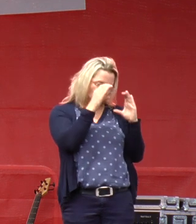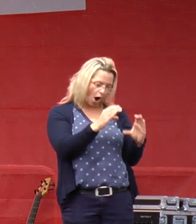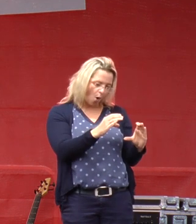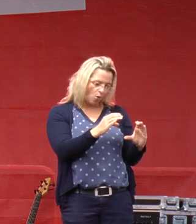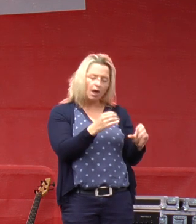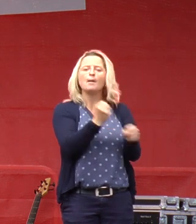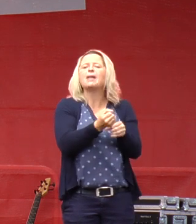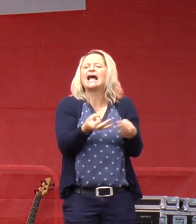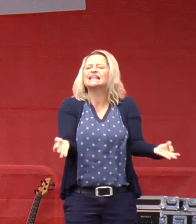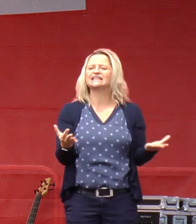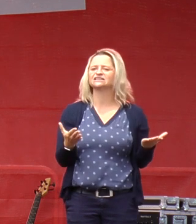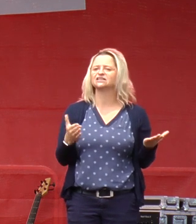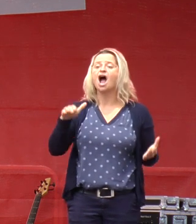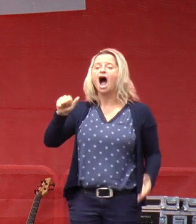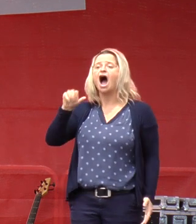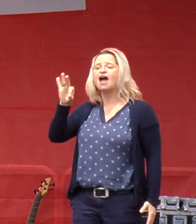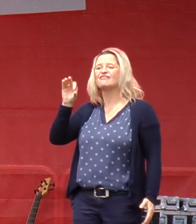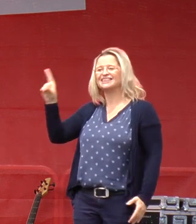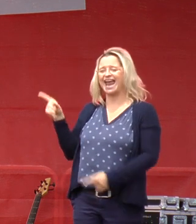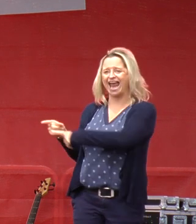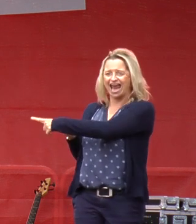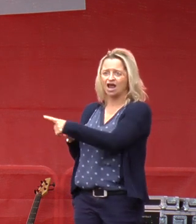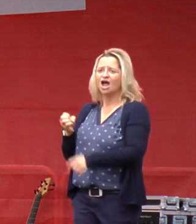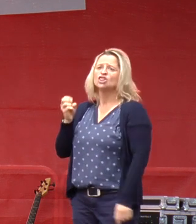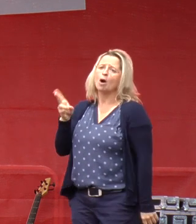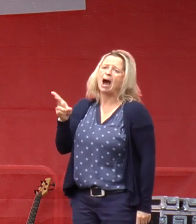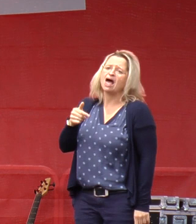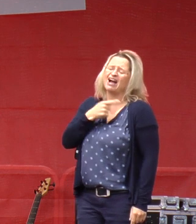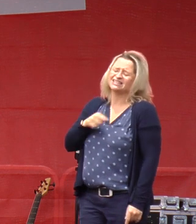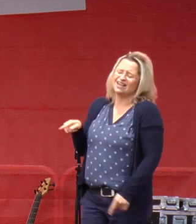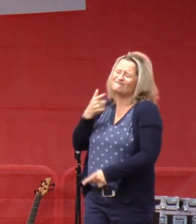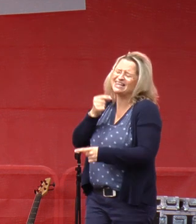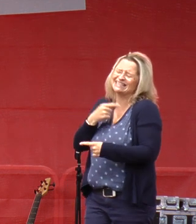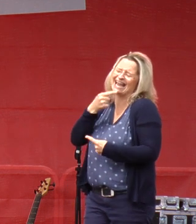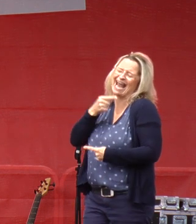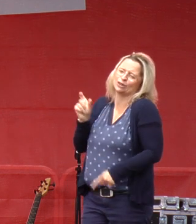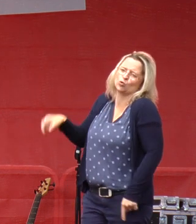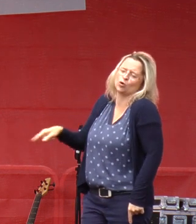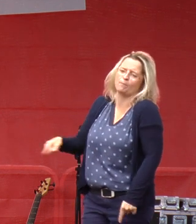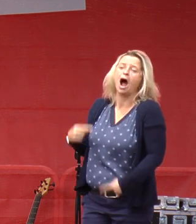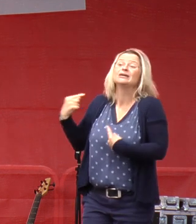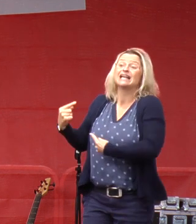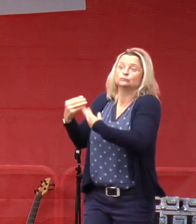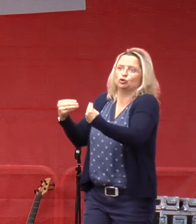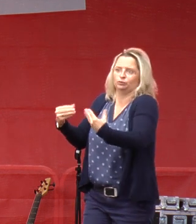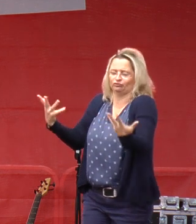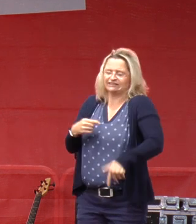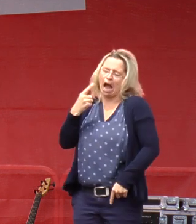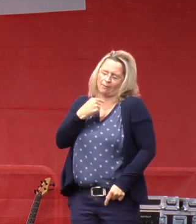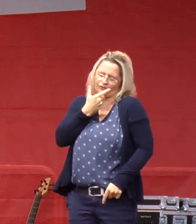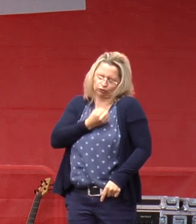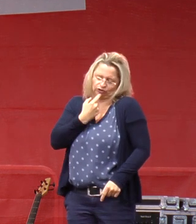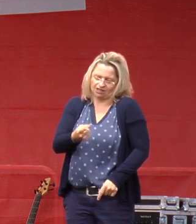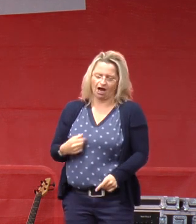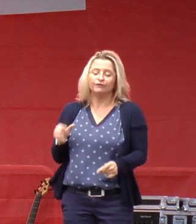Die AfD hat es ja gar nicht verdient, dass man so viel über sie redet. Aber ich will doch einen Satz zu Ihnen sagen. Die erwecken ja immer den Eindruck, dass sie sich um die